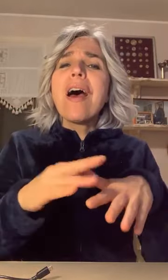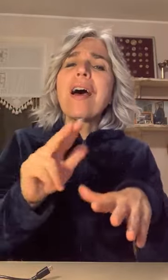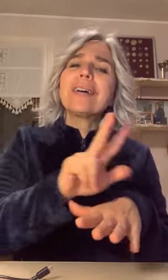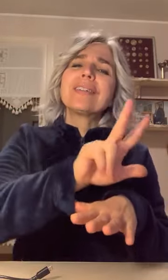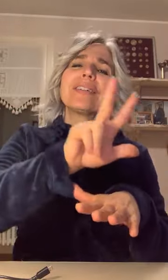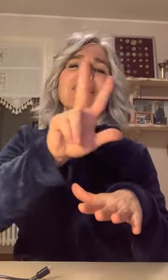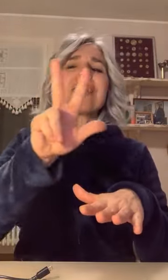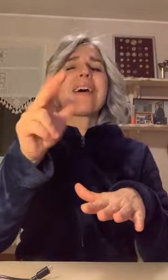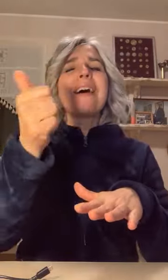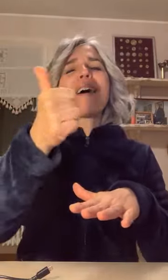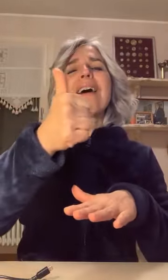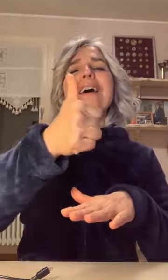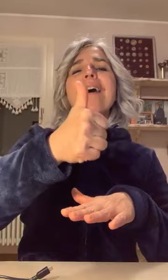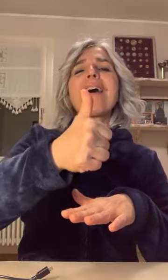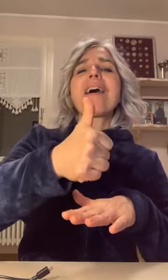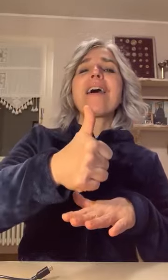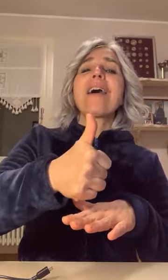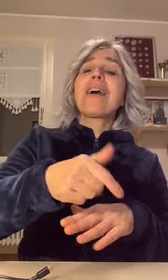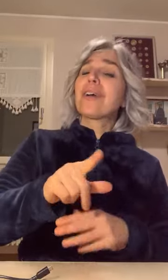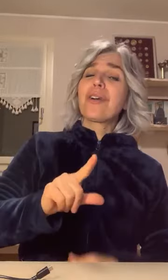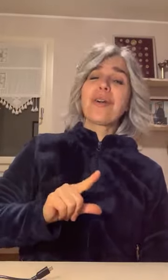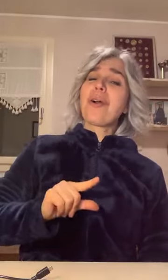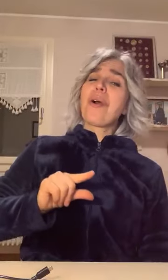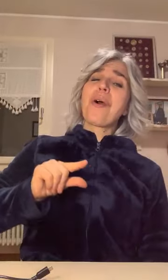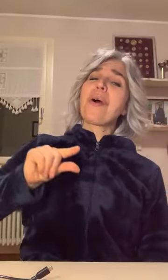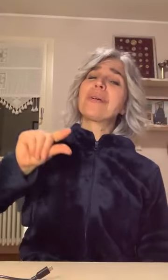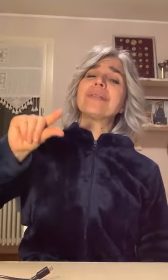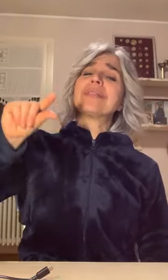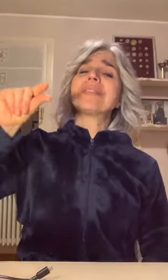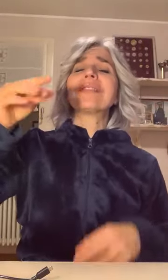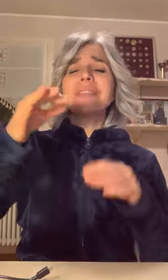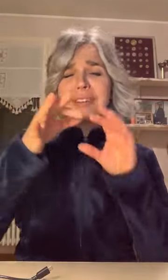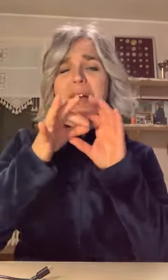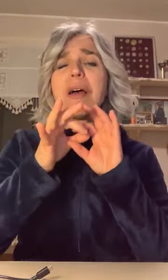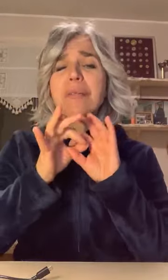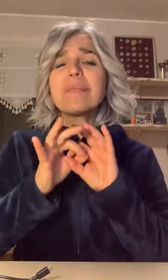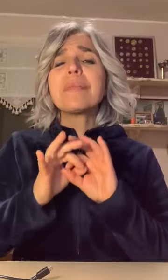sarò con te, oh Dio.